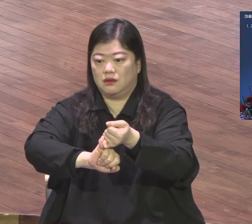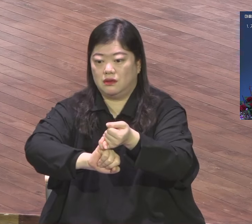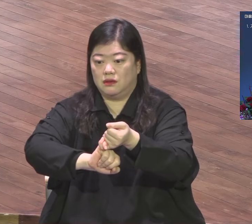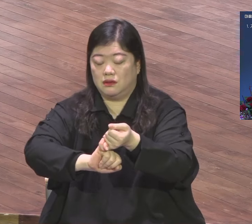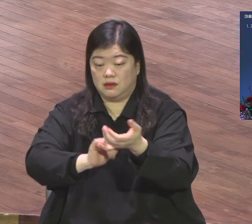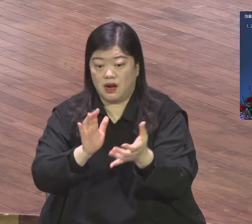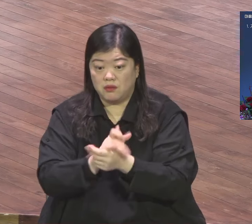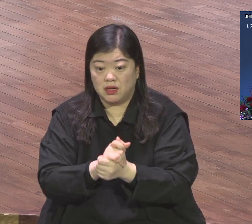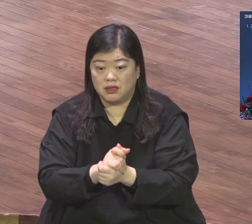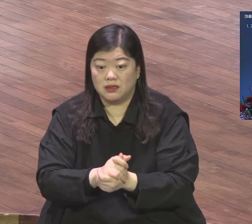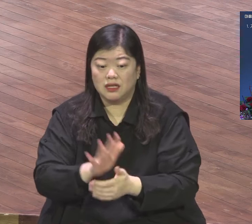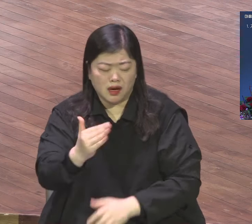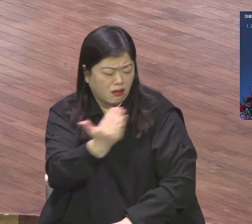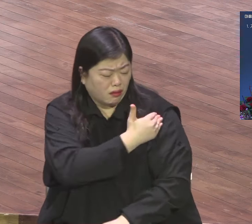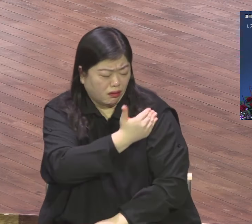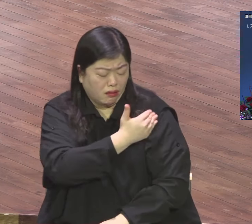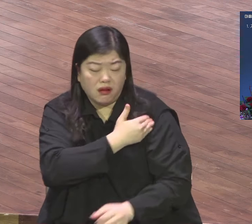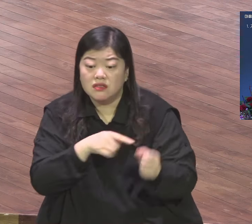기도.